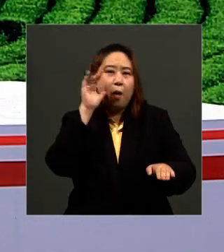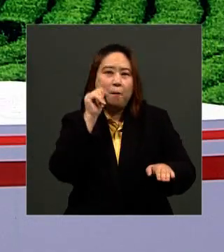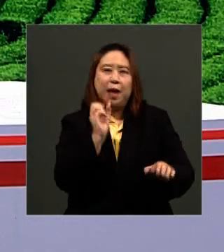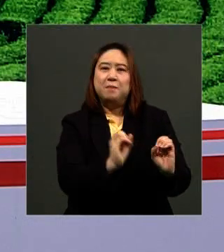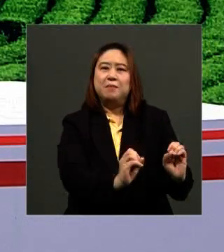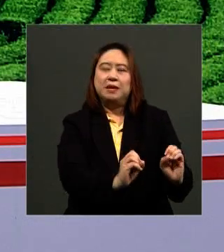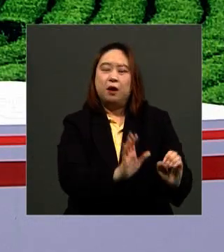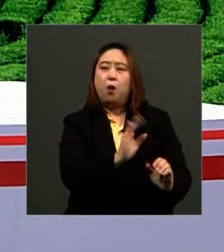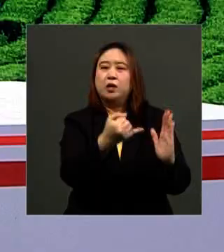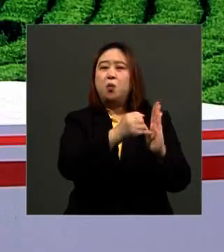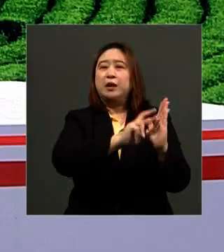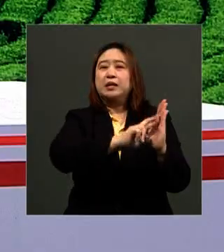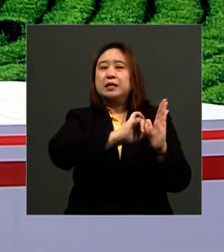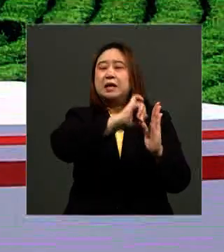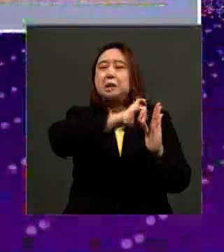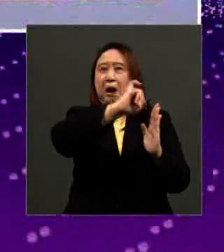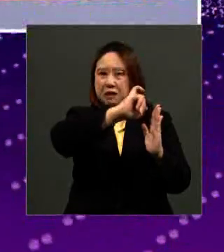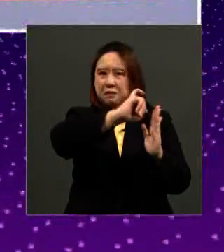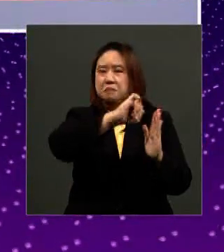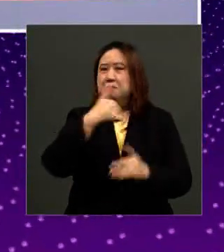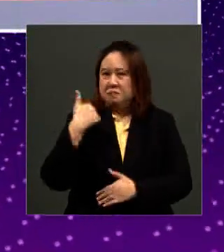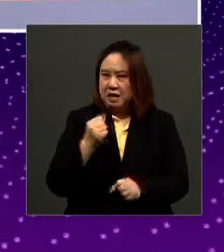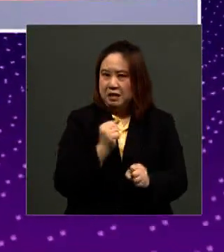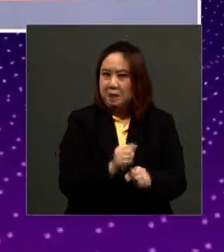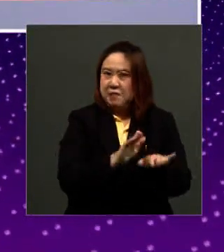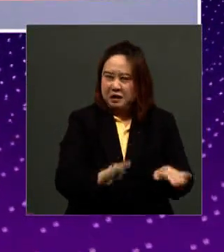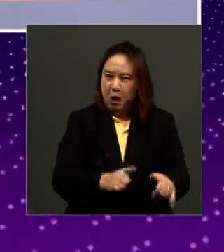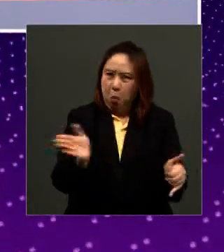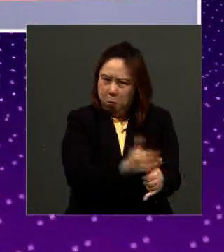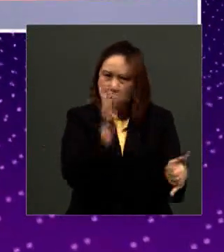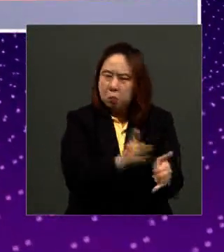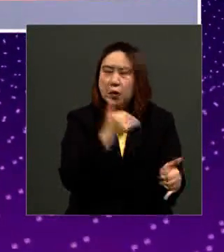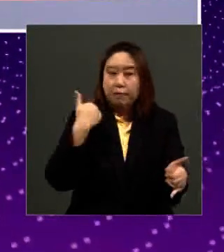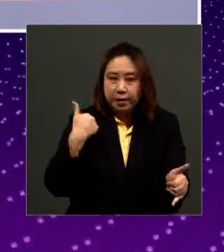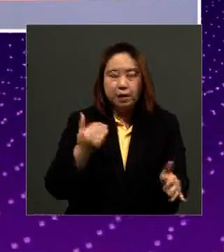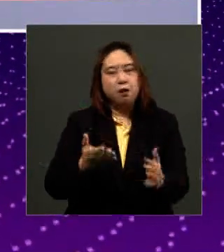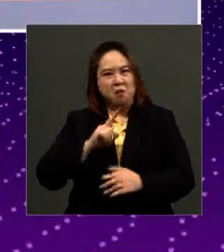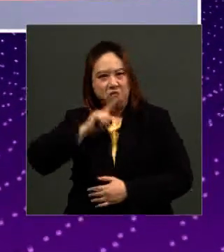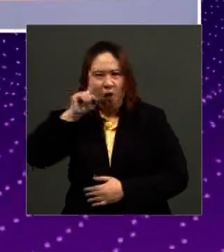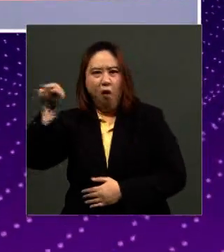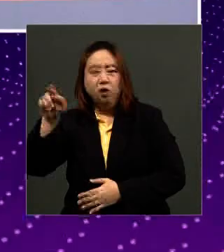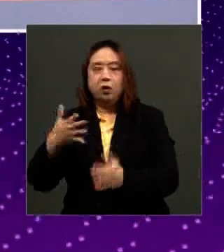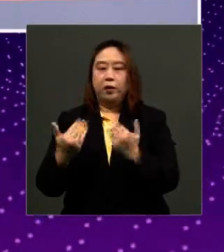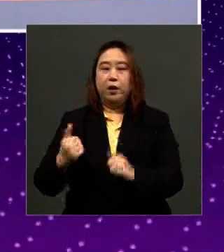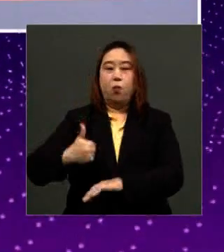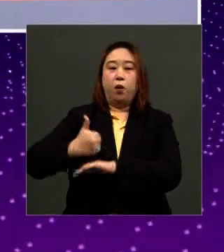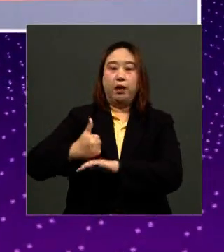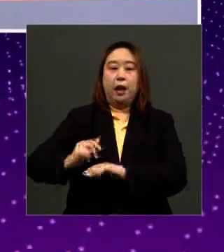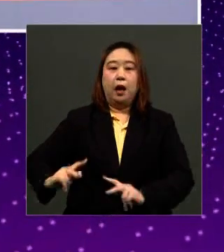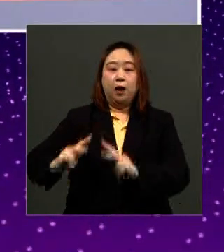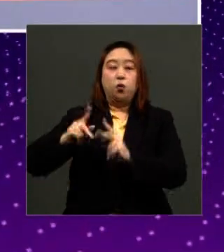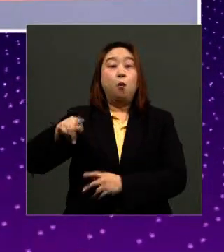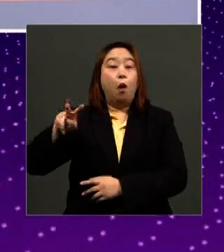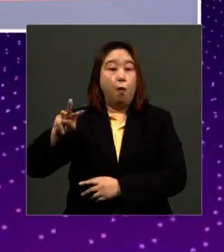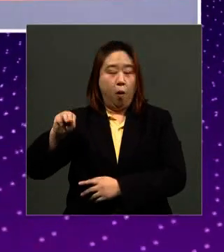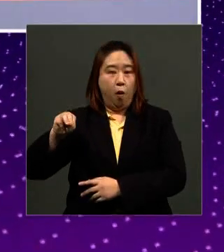จังหวัดเชียงใหม่มีการกระทำทารุณกรรมเด็กนะครับล่าสุดเรื่องนี้รัฐมนตรีว่าการกระทรวงการพัฒนาสังคมและความมั่นคงของมนุษย์ท่าน